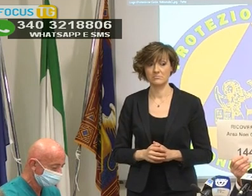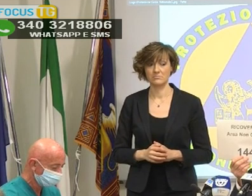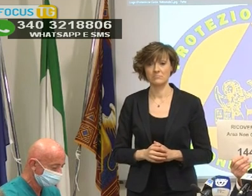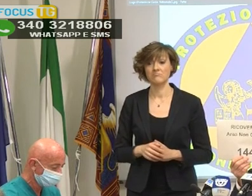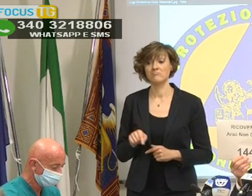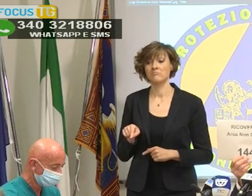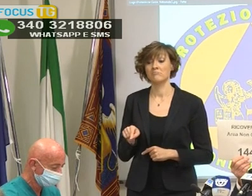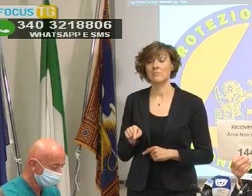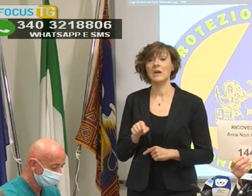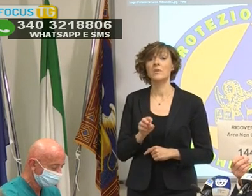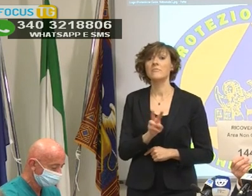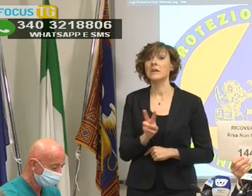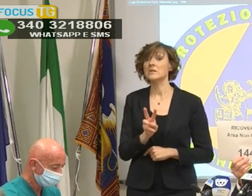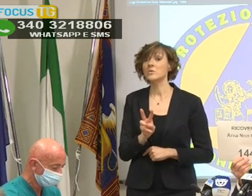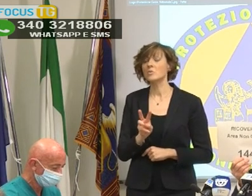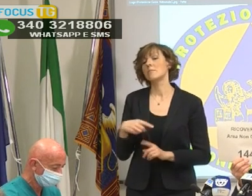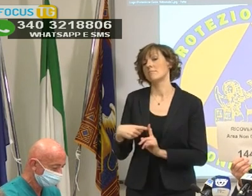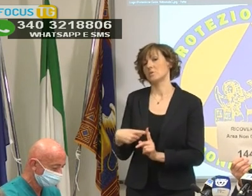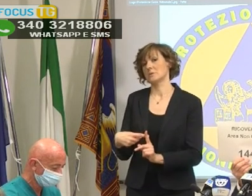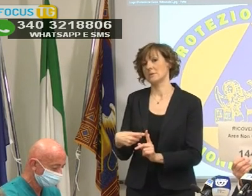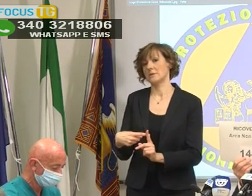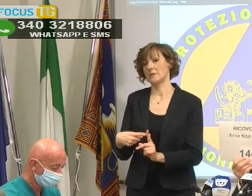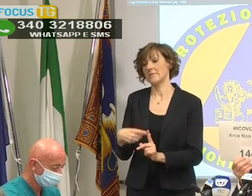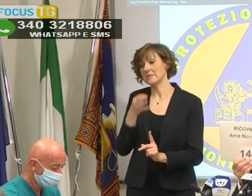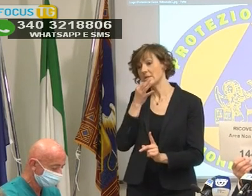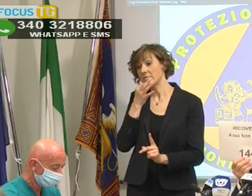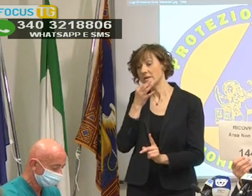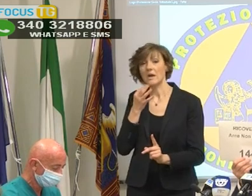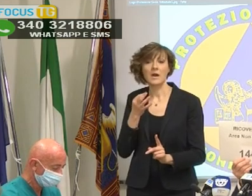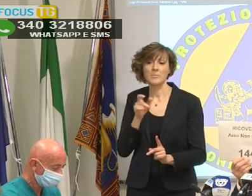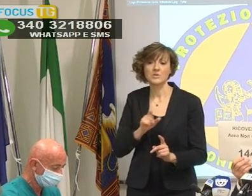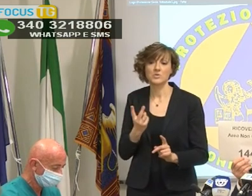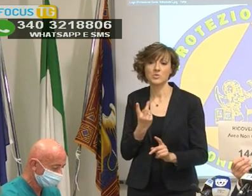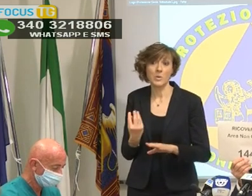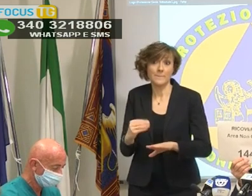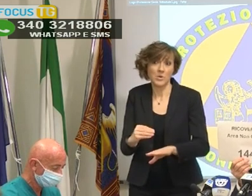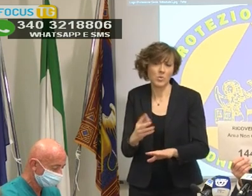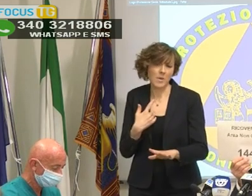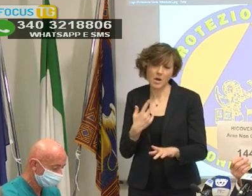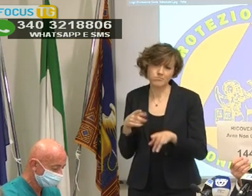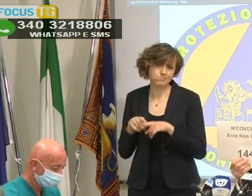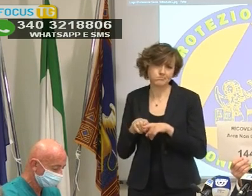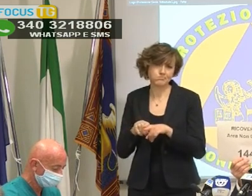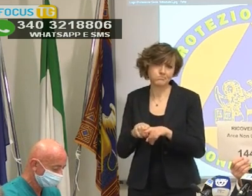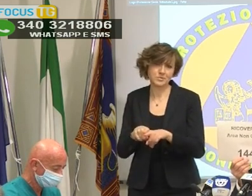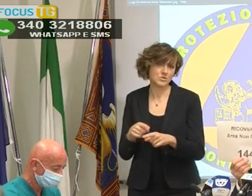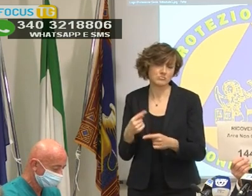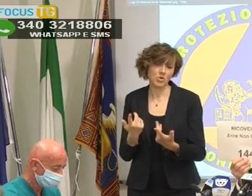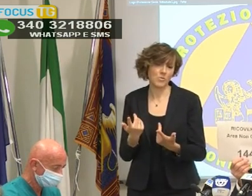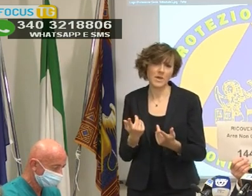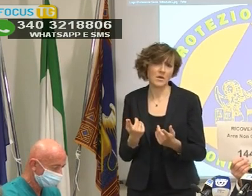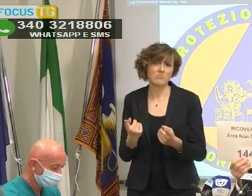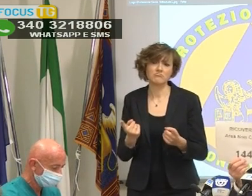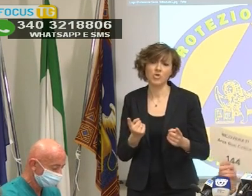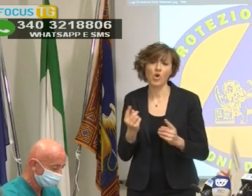dei quali solo 22 positivi. Sono più 2 ricoverati, per cui siamo assolutamente entro, diciamo,